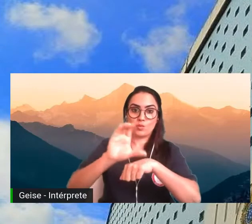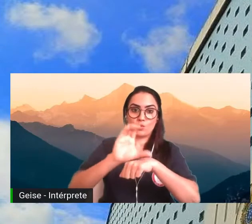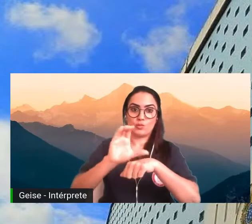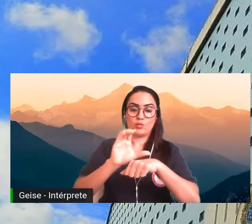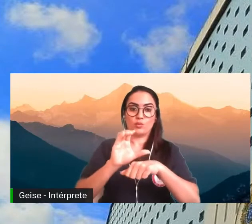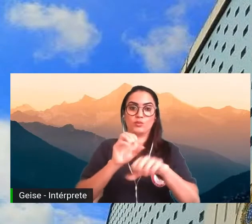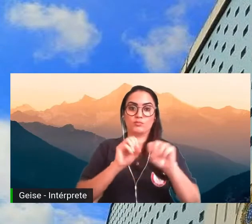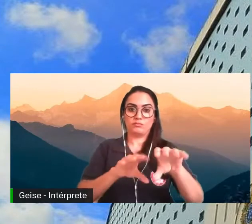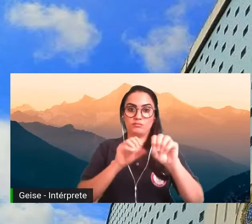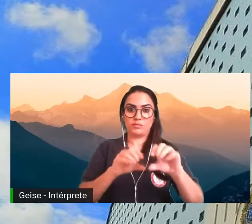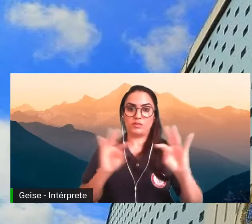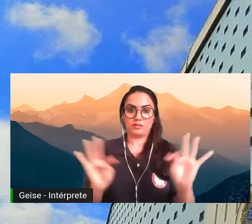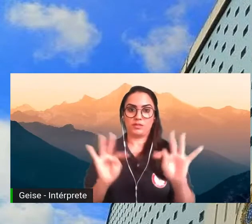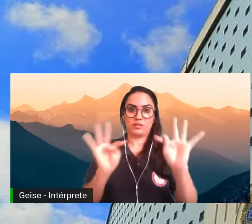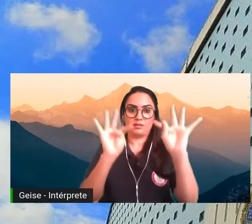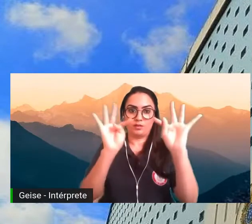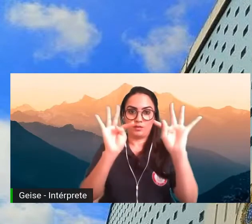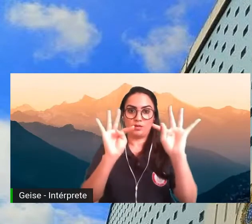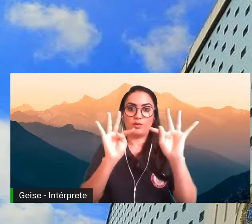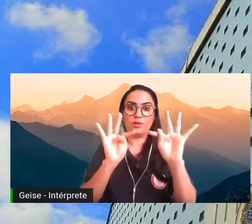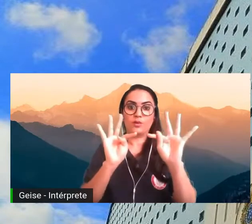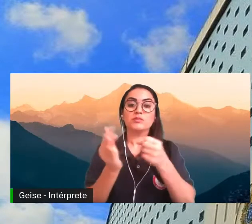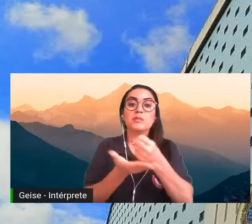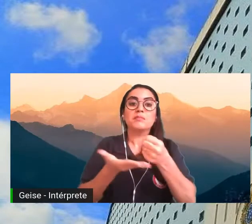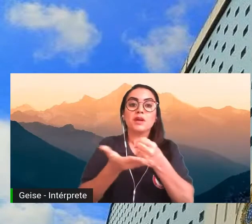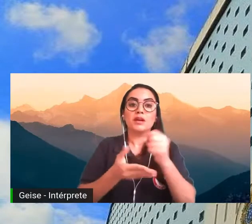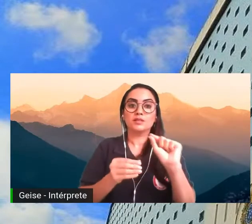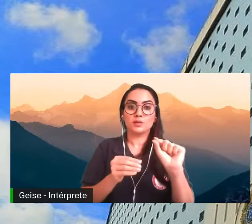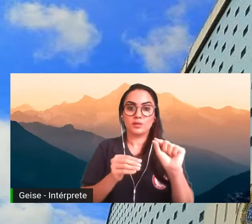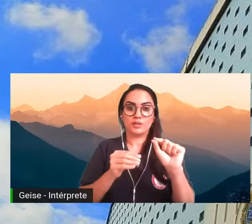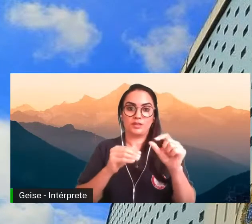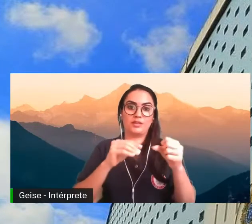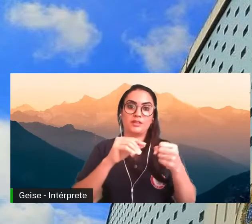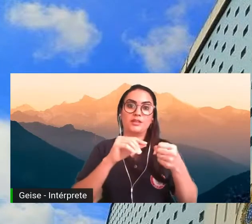tecnológica. A que articulação as diretrizes aludem?